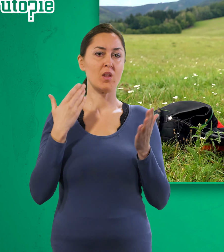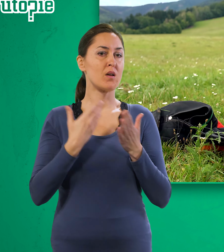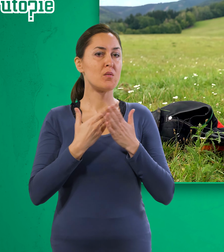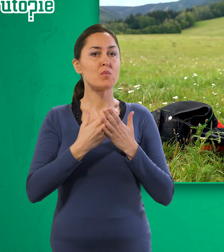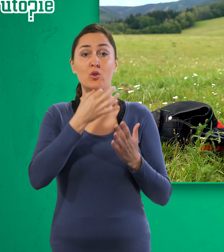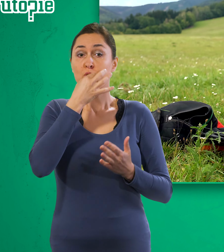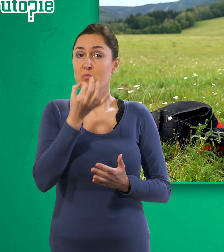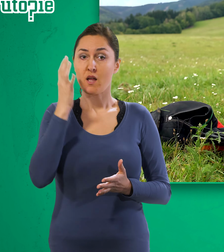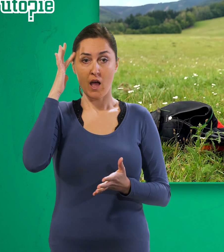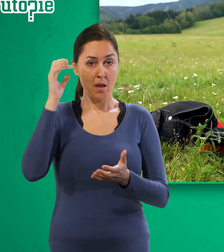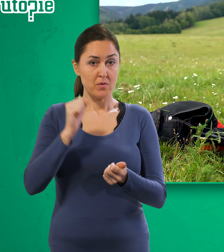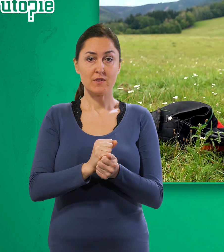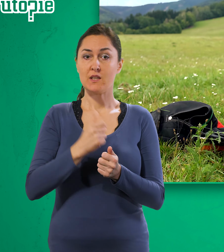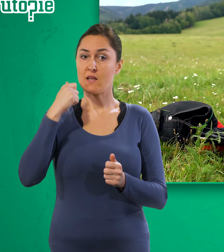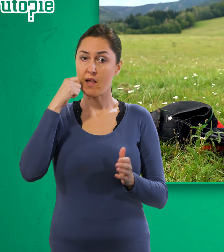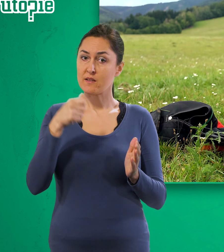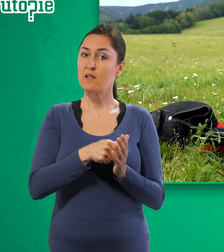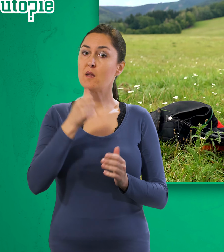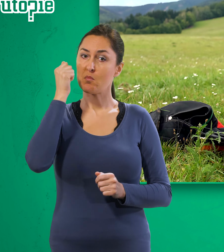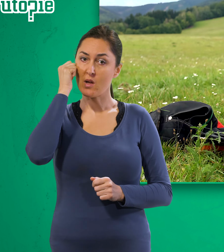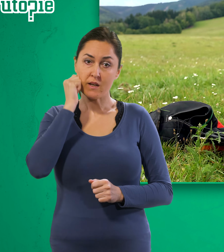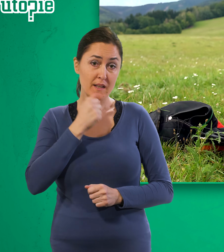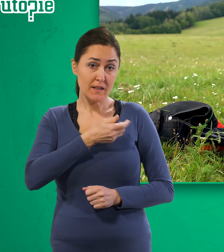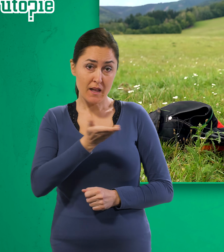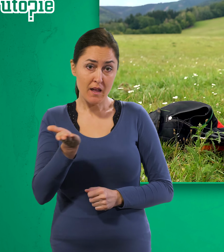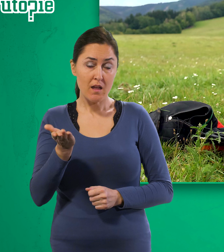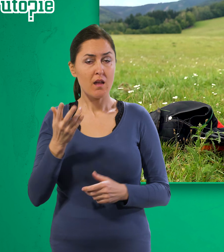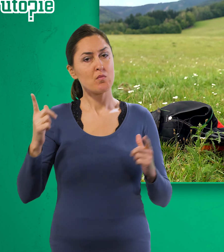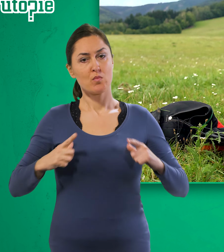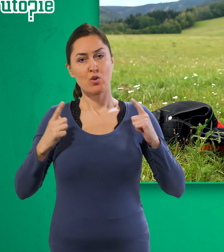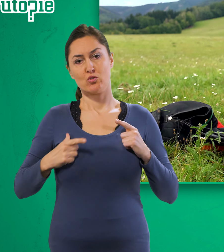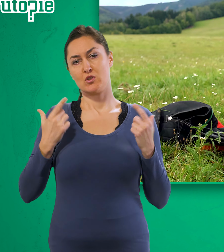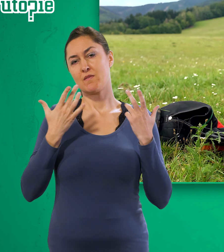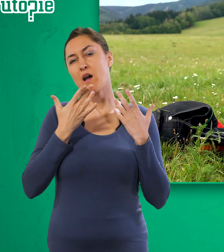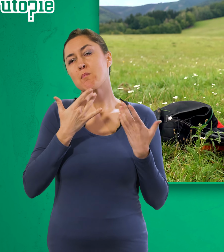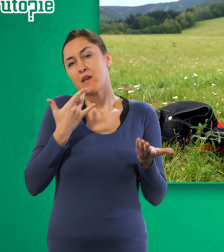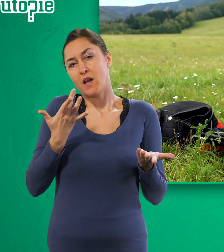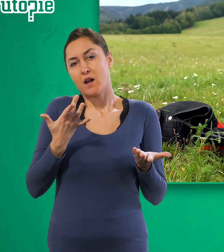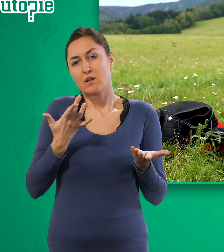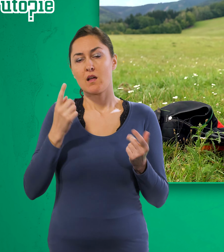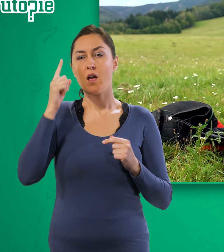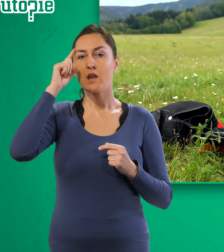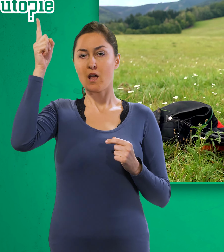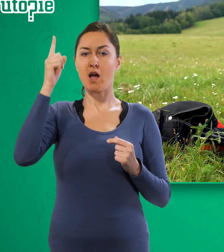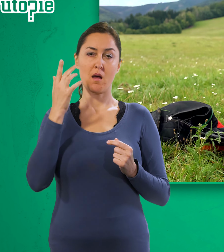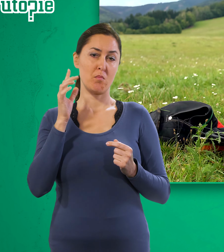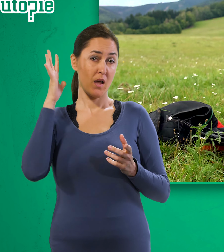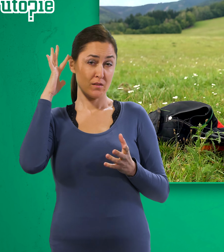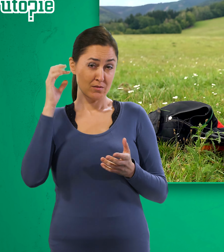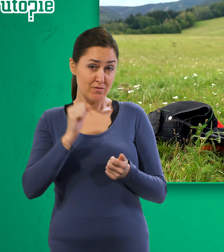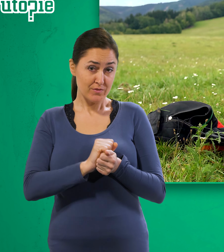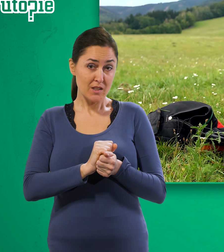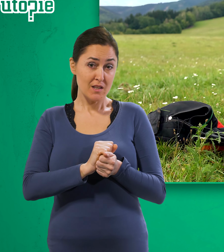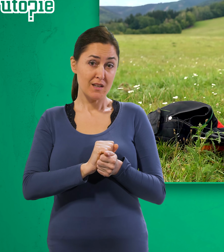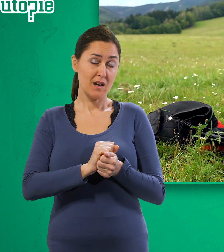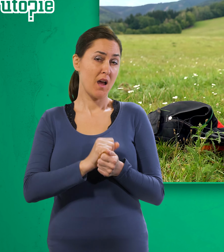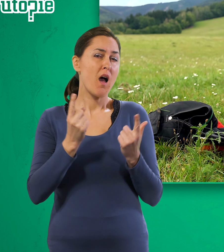vyšší existenci někoho nad námi. Jak je to s vírou v našich životech? Je důvěra v